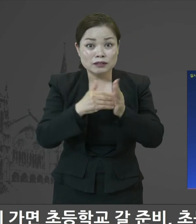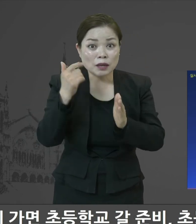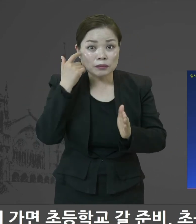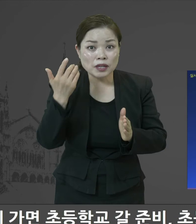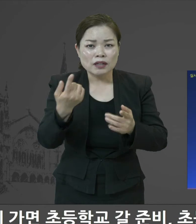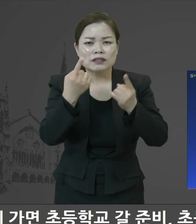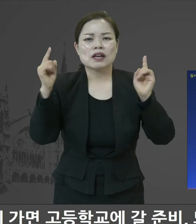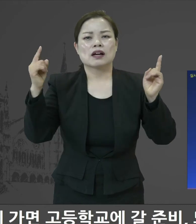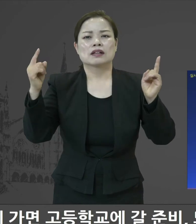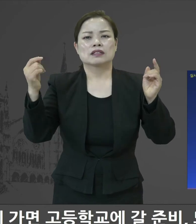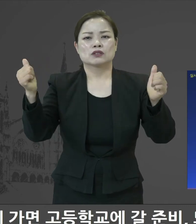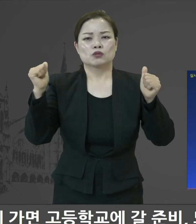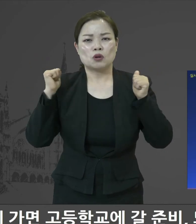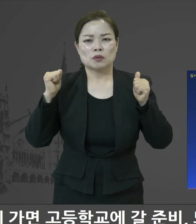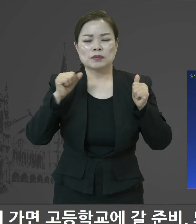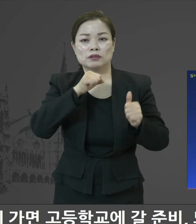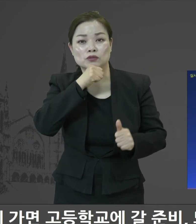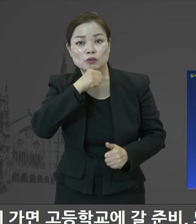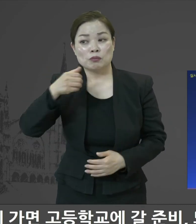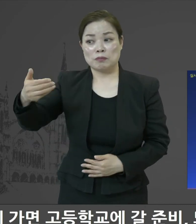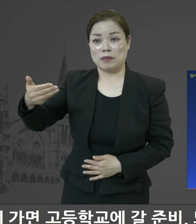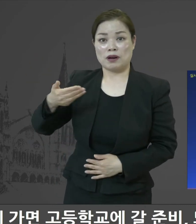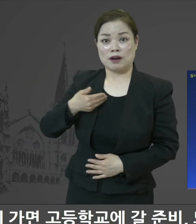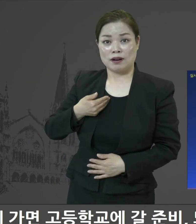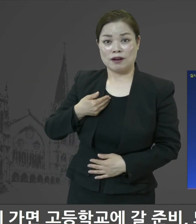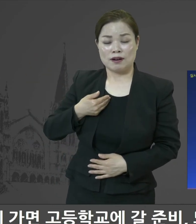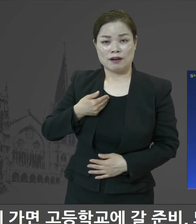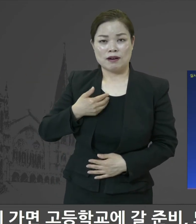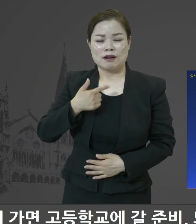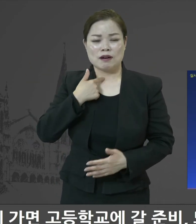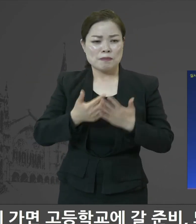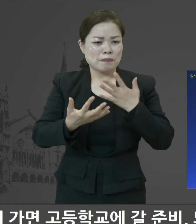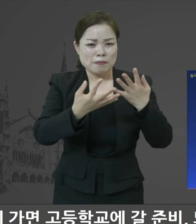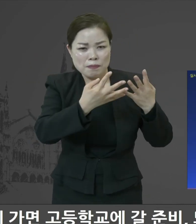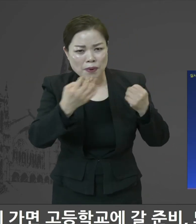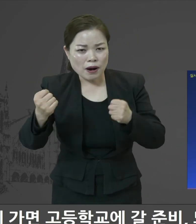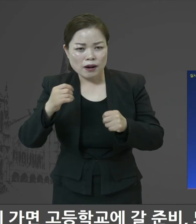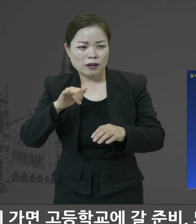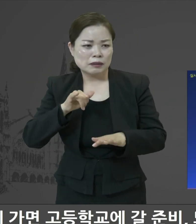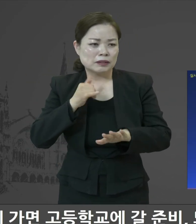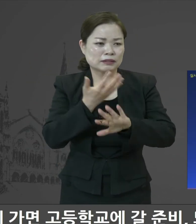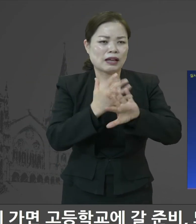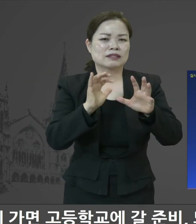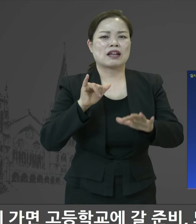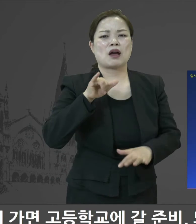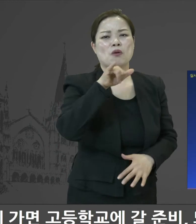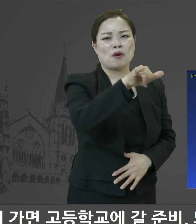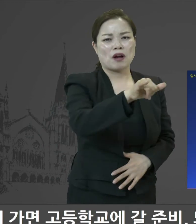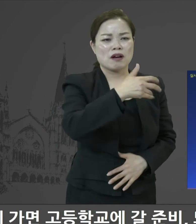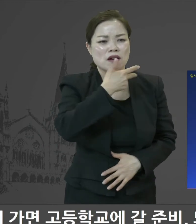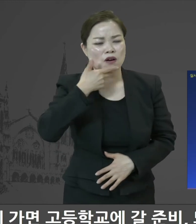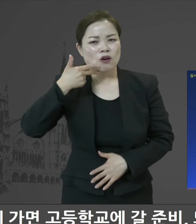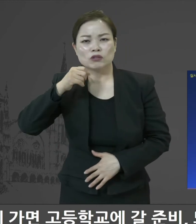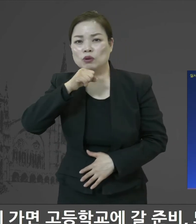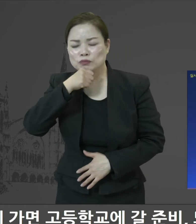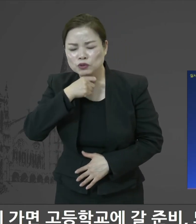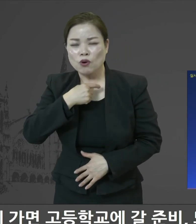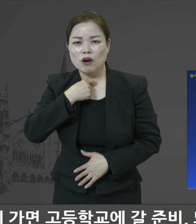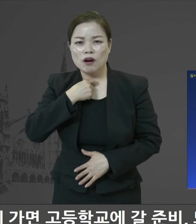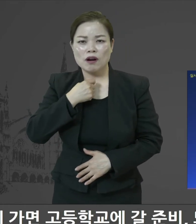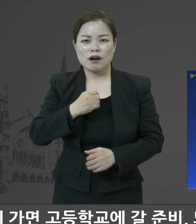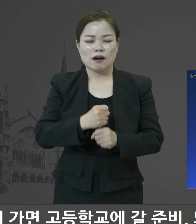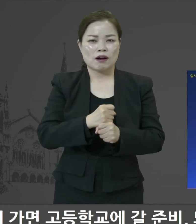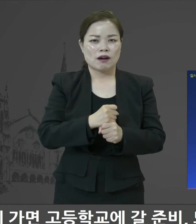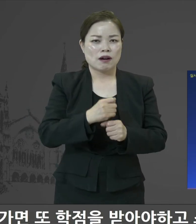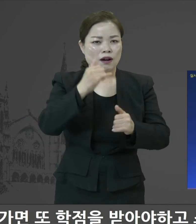대학 가면 학점을 받아야 합니다. 스펙을 쌓기 위해서 어학연수도 좀 다녀와야 합니다. 영어 점수도 따야 하고요, 한국사 점수